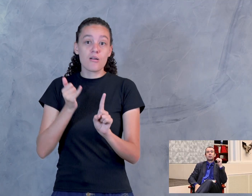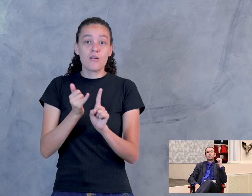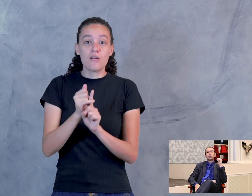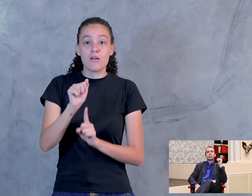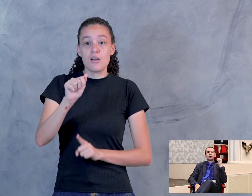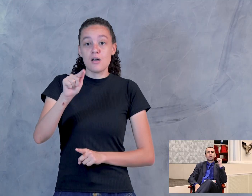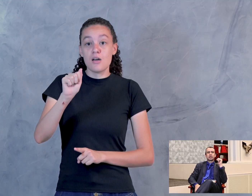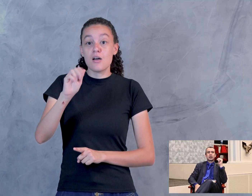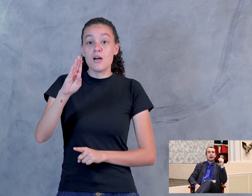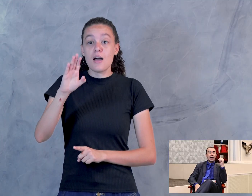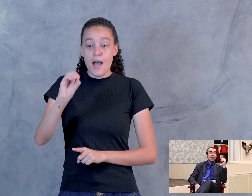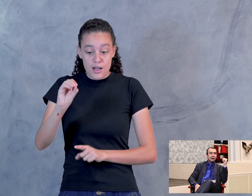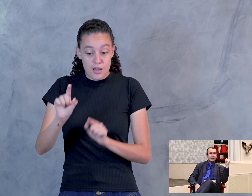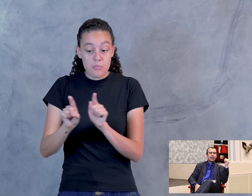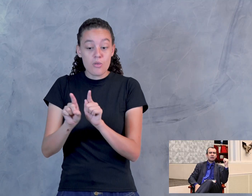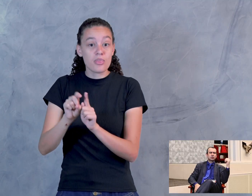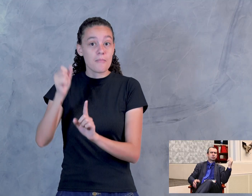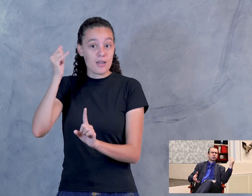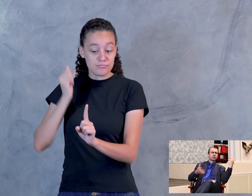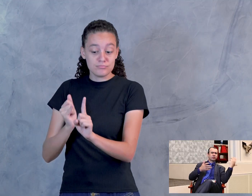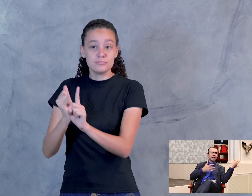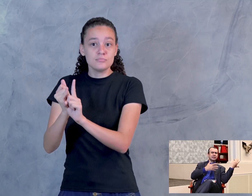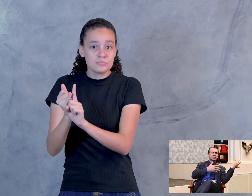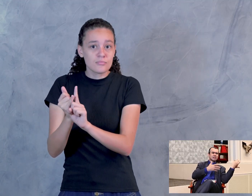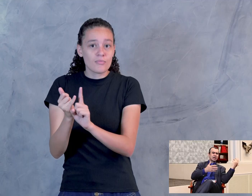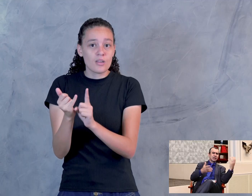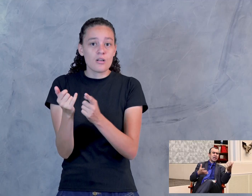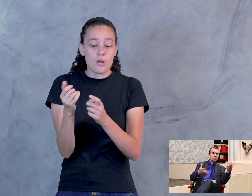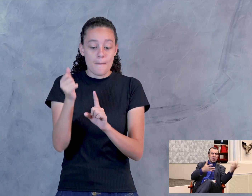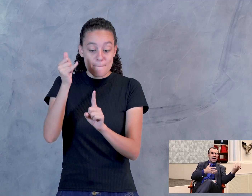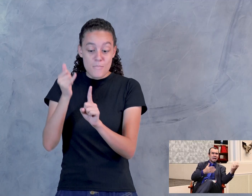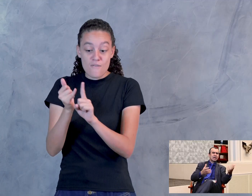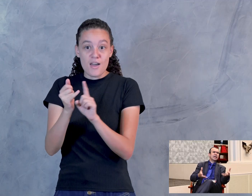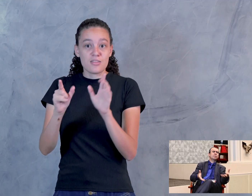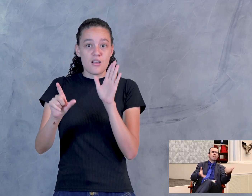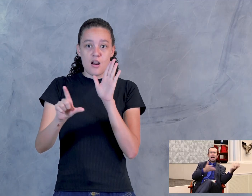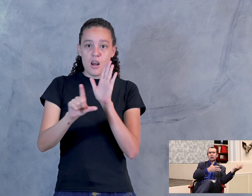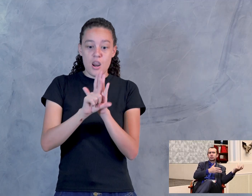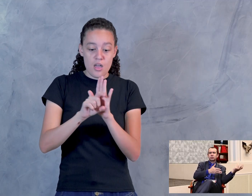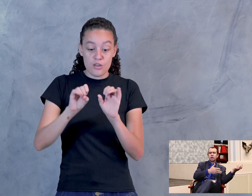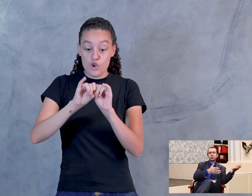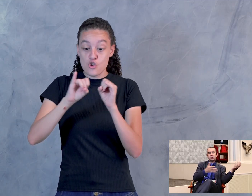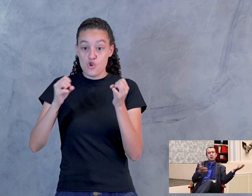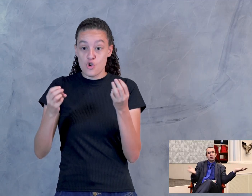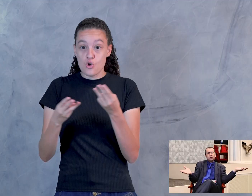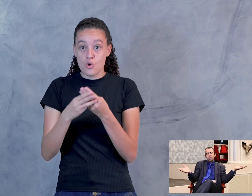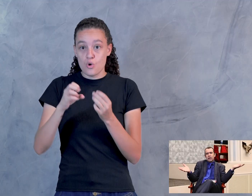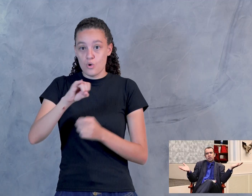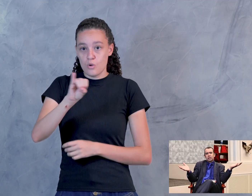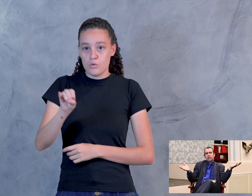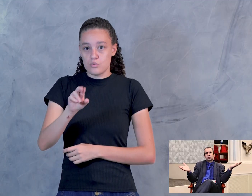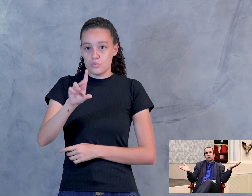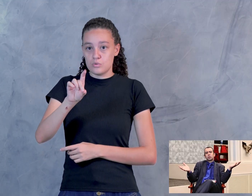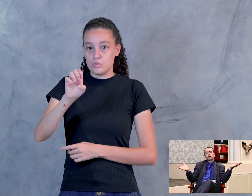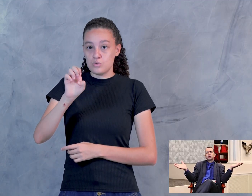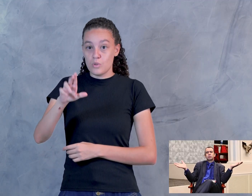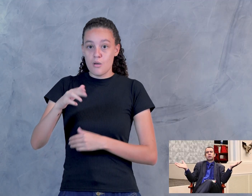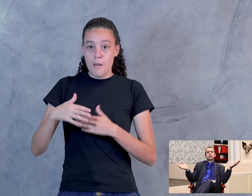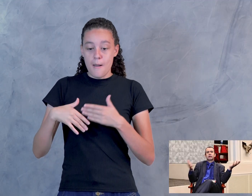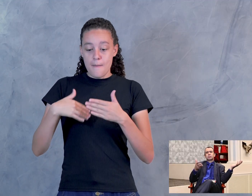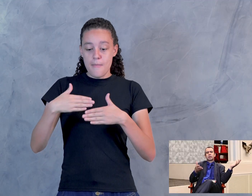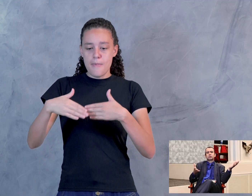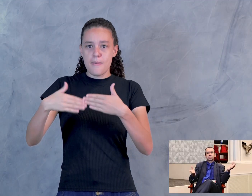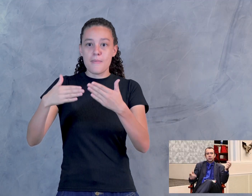que Ágabo foi profeta. A lei e os profetas da lei para os judeus duraram até João. O